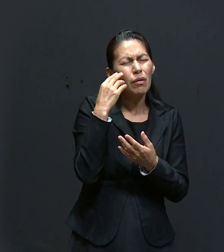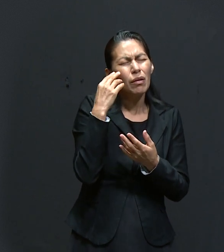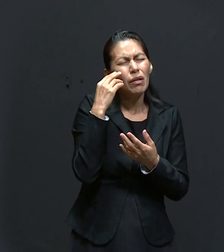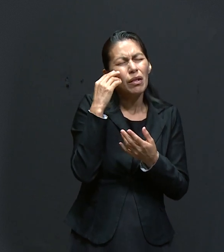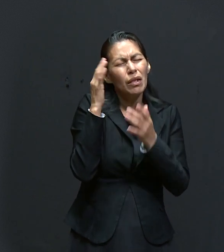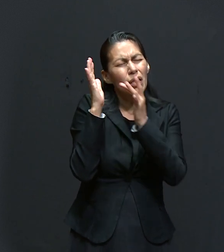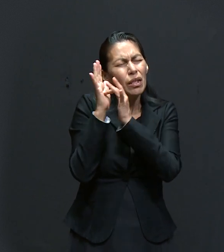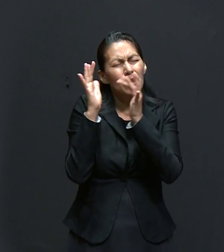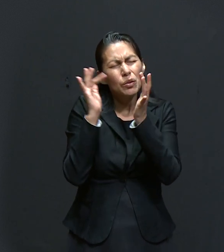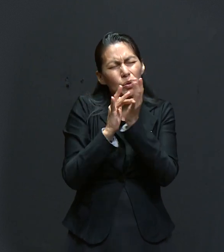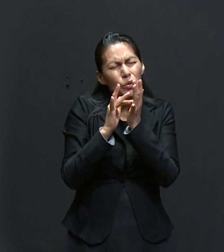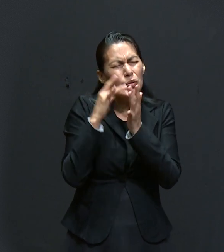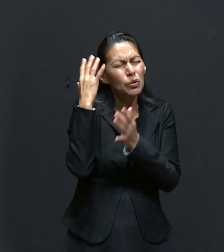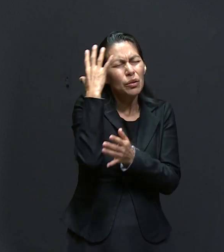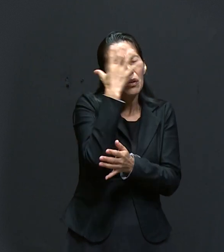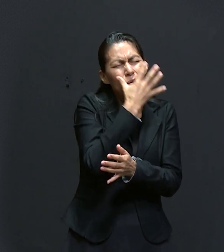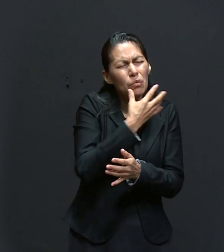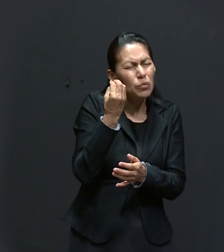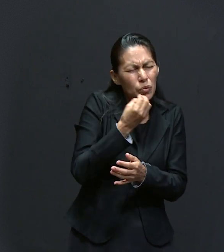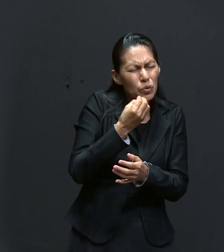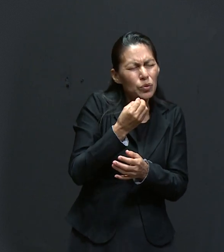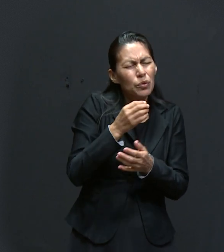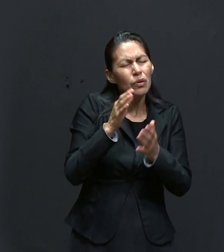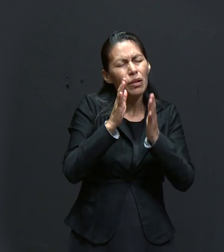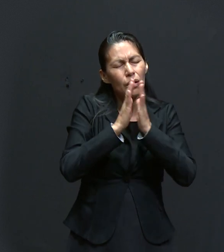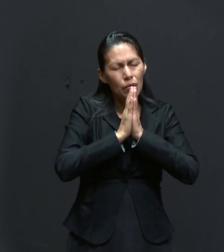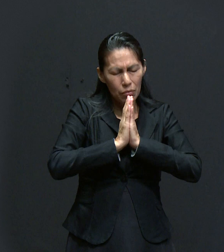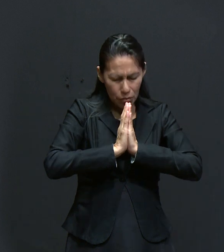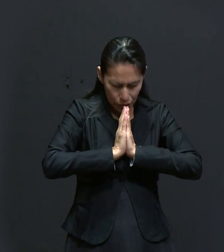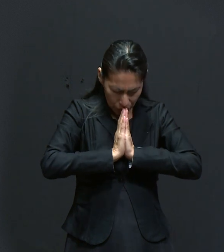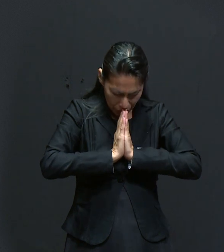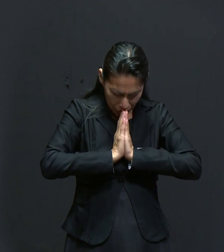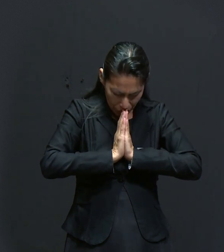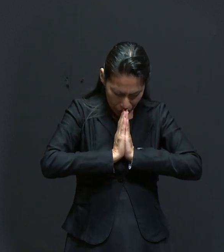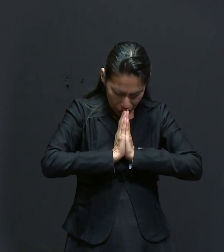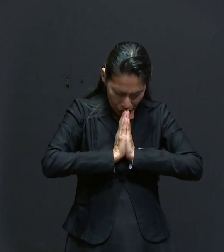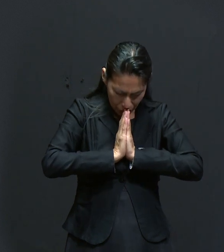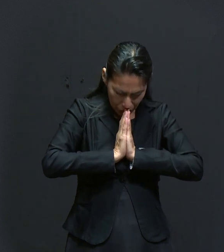en el precioso nombre de tu hijo amado jesús